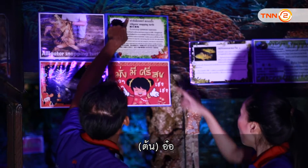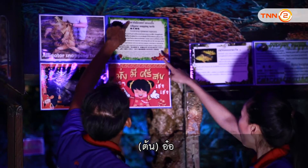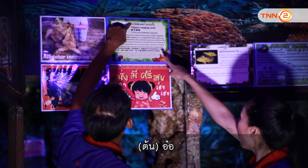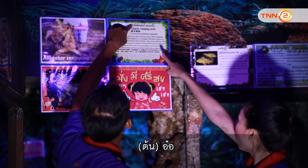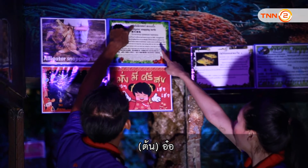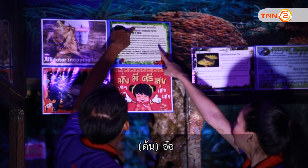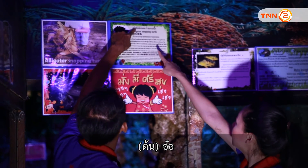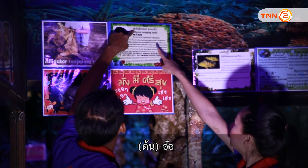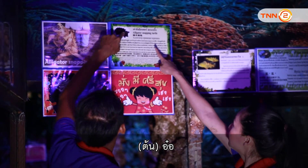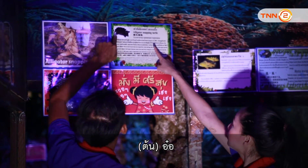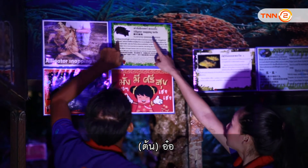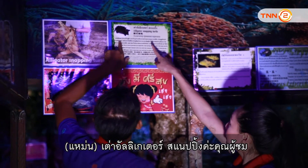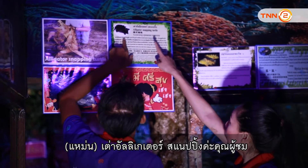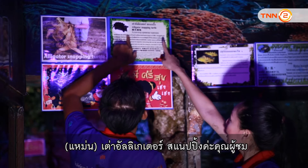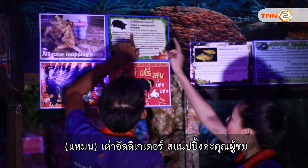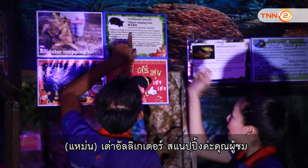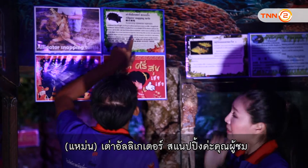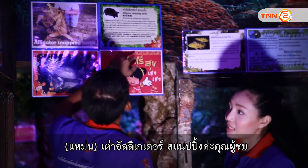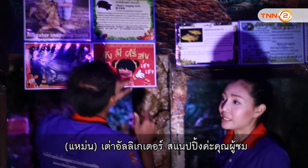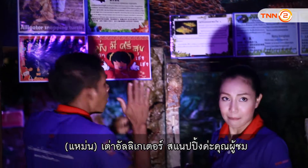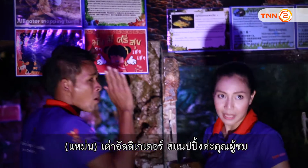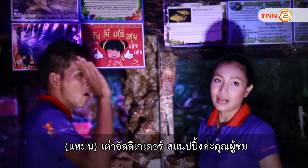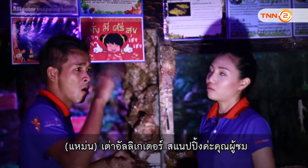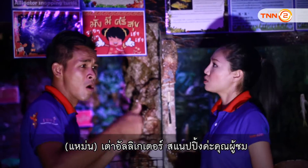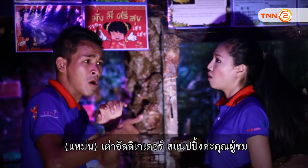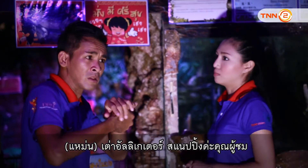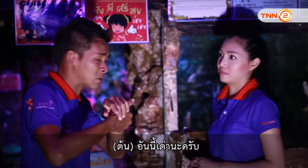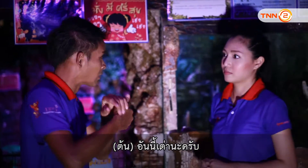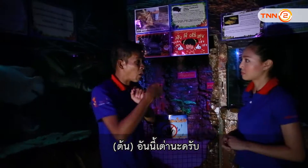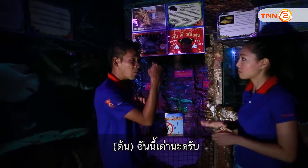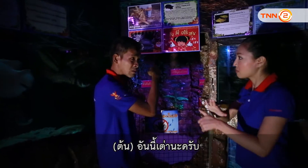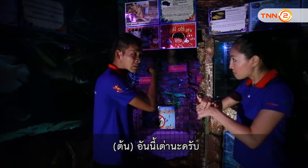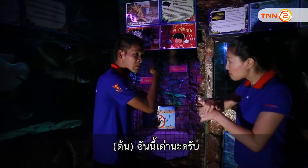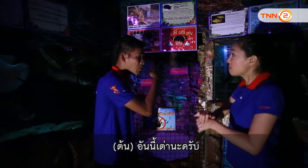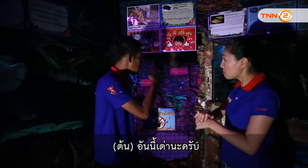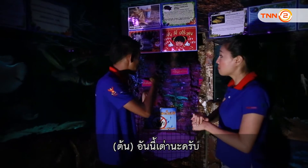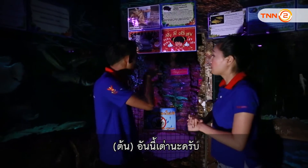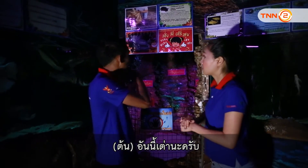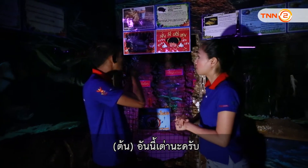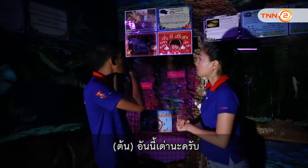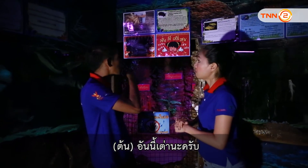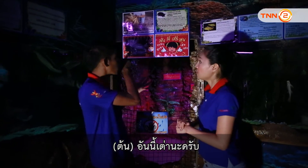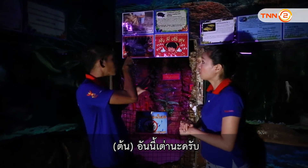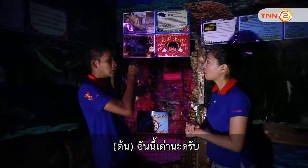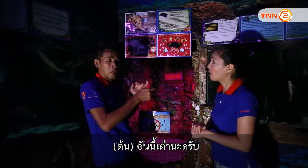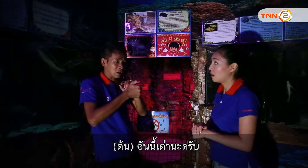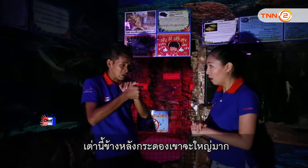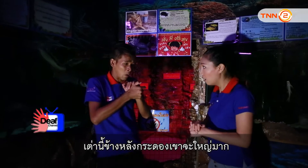อ๋อ เต่าอลิเกเตอร์สแนปปิ้งค่ะคุณผู้ชม อันนี้เต่านะครับเต่